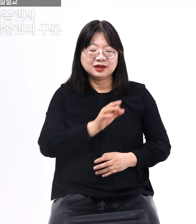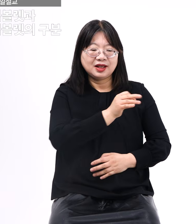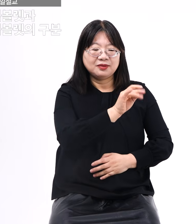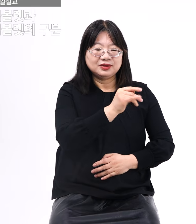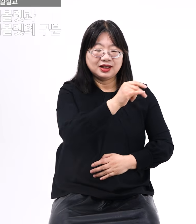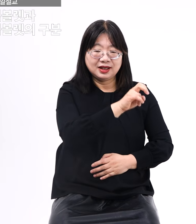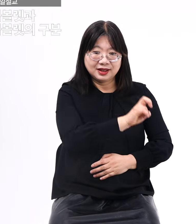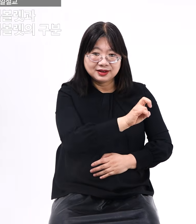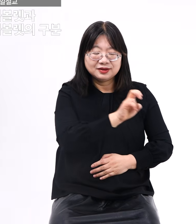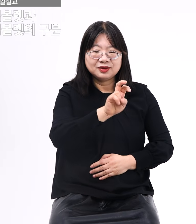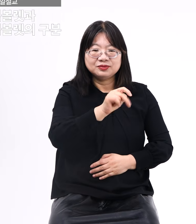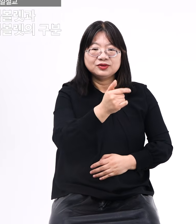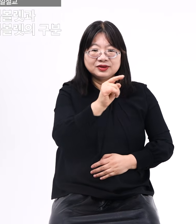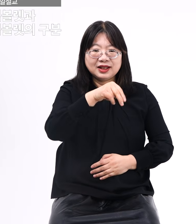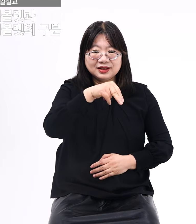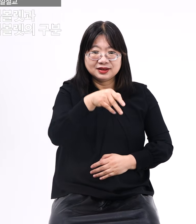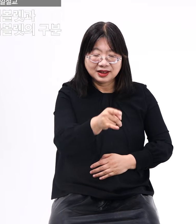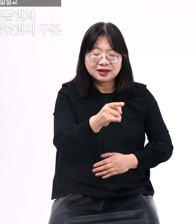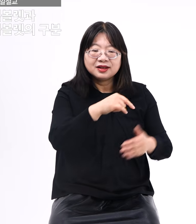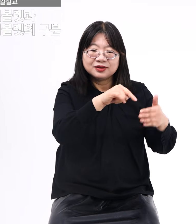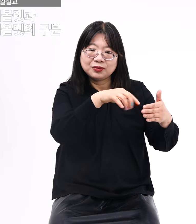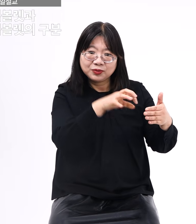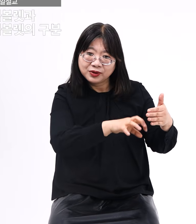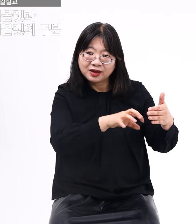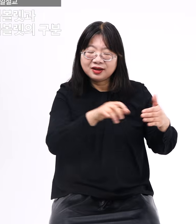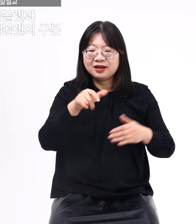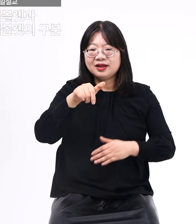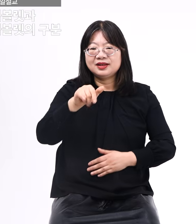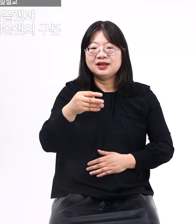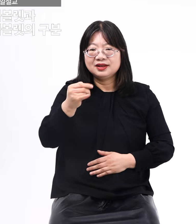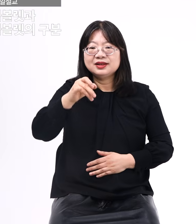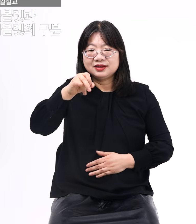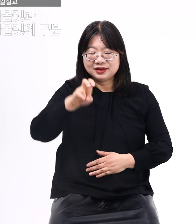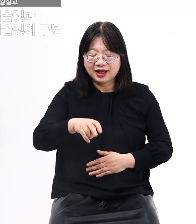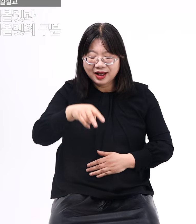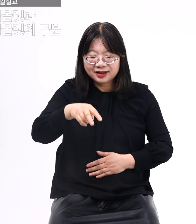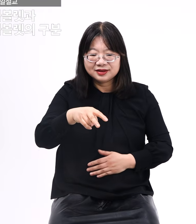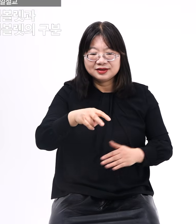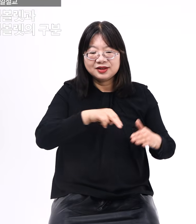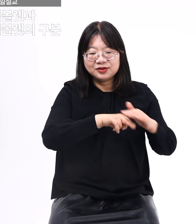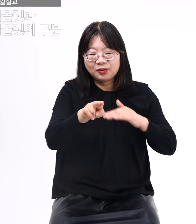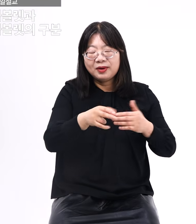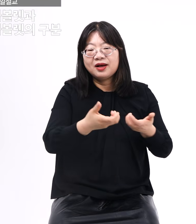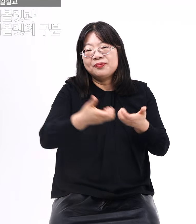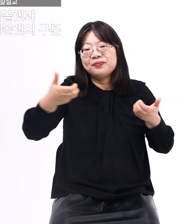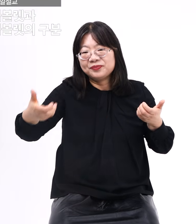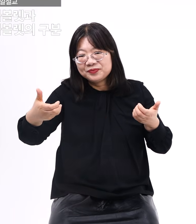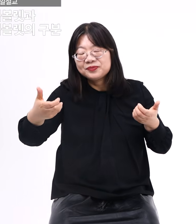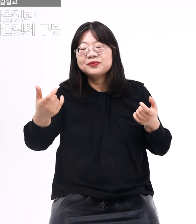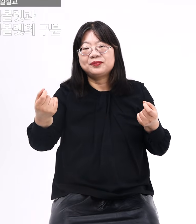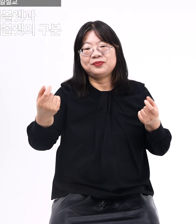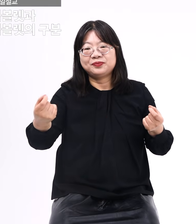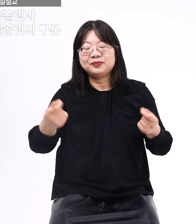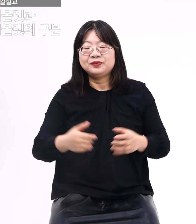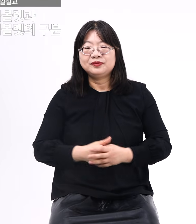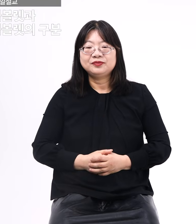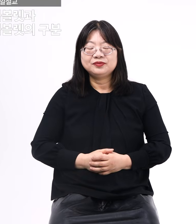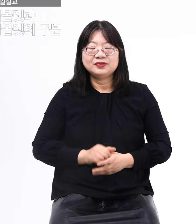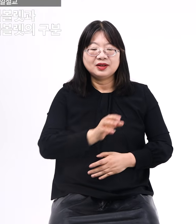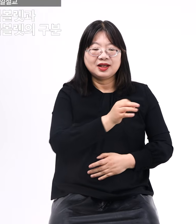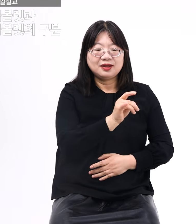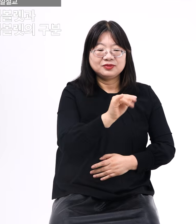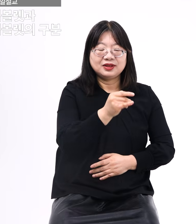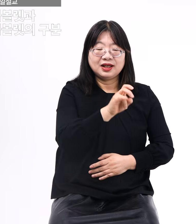에브라임과 므낫세 속에서 길르앗이 떨어져 나간 겁니다. 그러니까